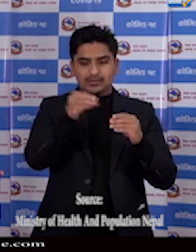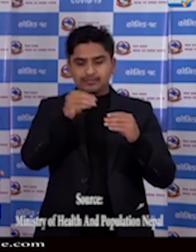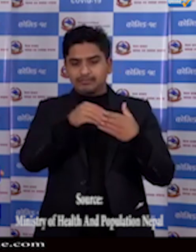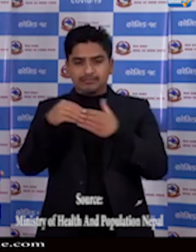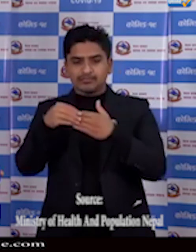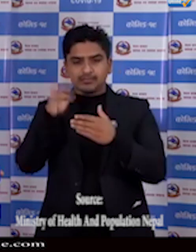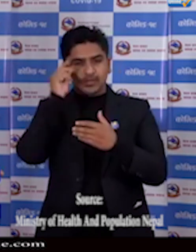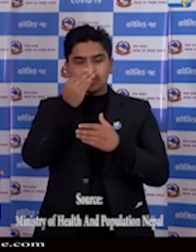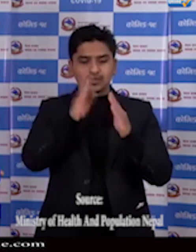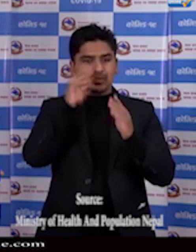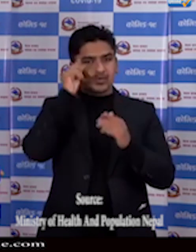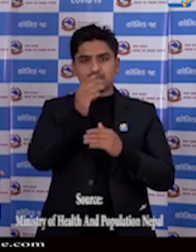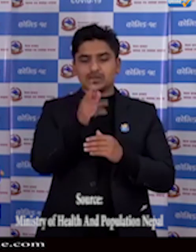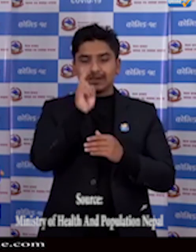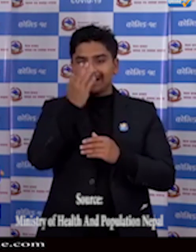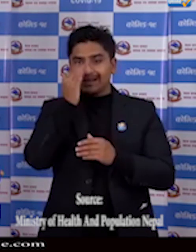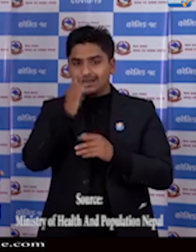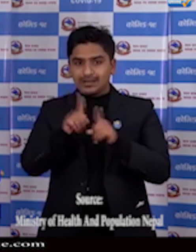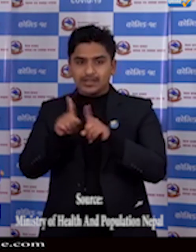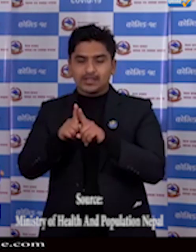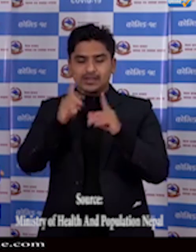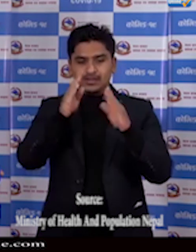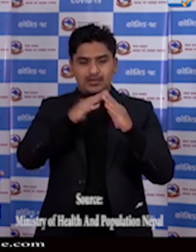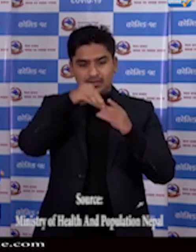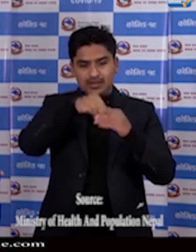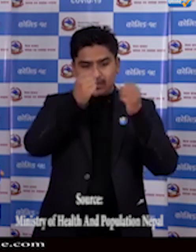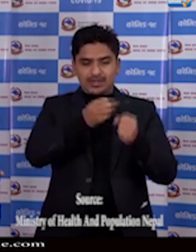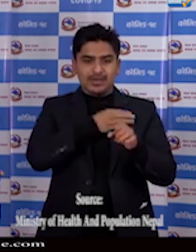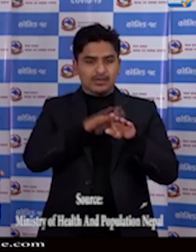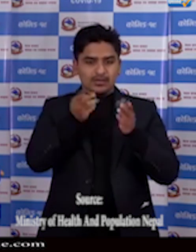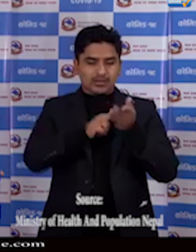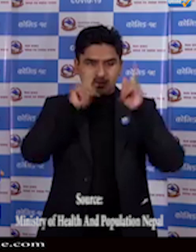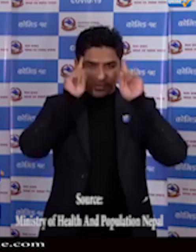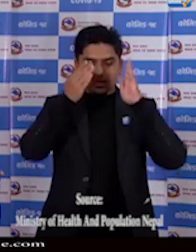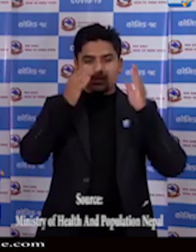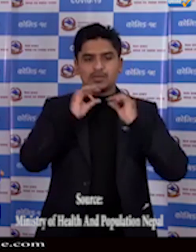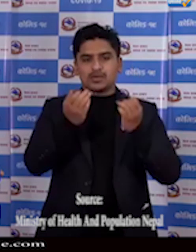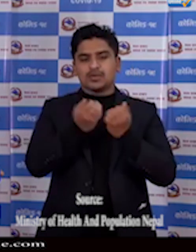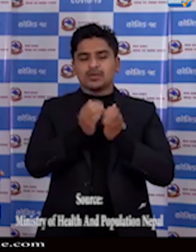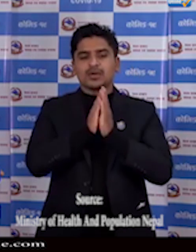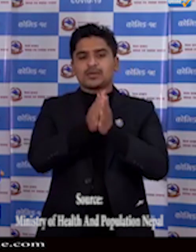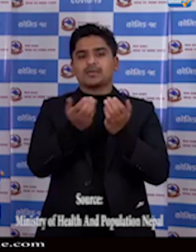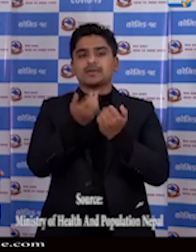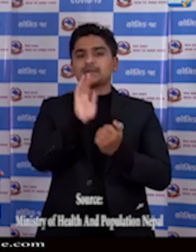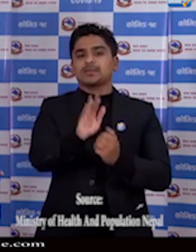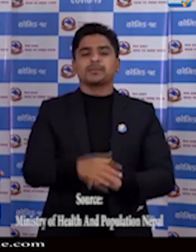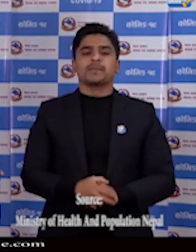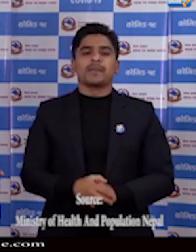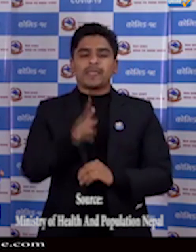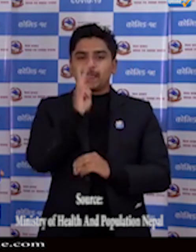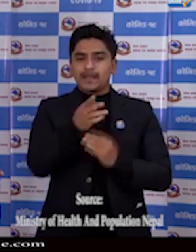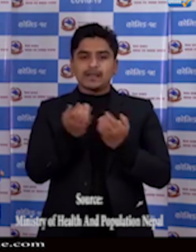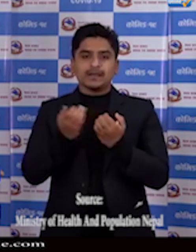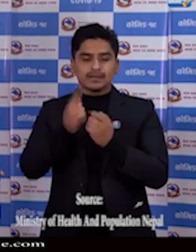त्यसरी घरमा सजिलो छैन त्यो कारणले पनि घरमा रहने व्यक्तिहरूले चाहिँ थप सतर्कता अप्नाइदिन हामी अनुरोध गर्दछौँ त्यसै गरी